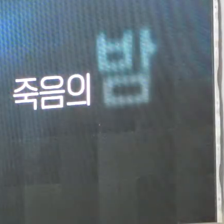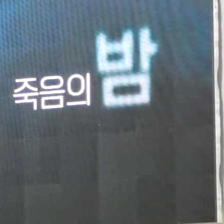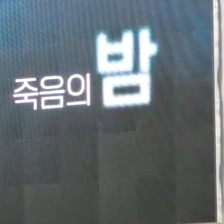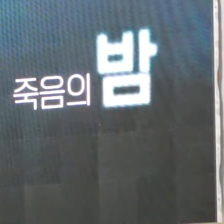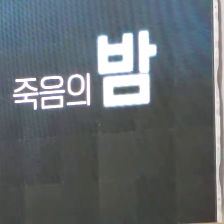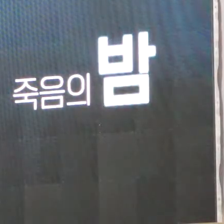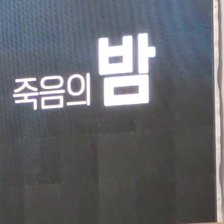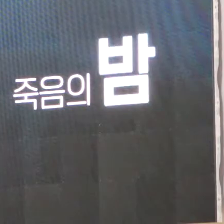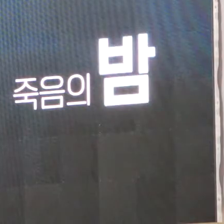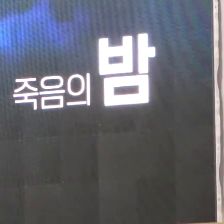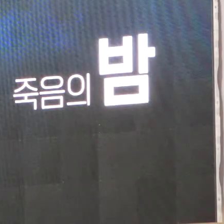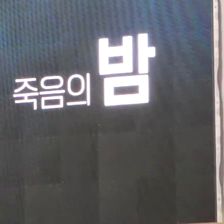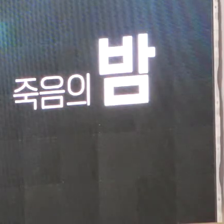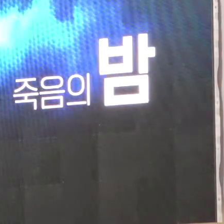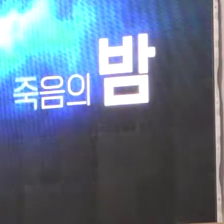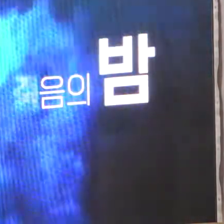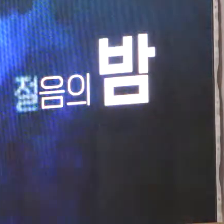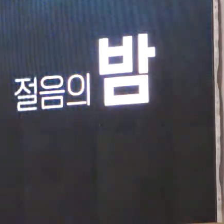죽음의 밤,